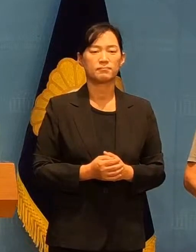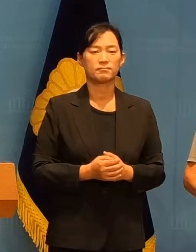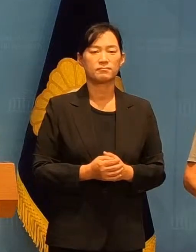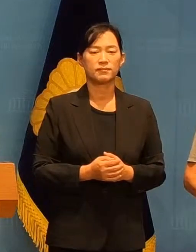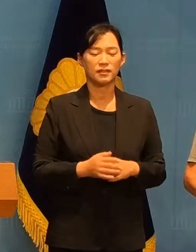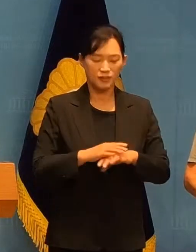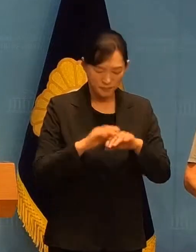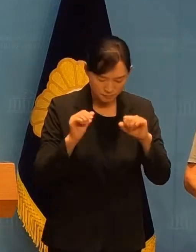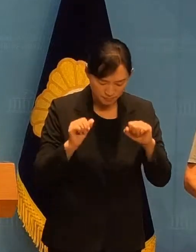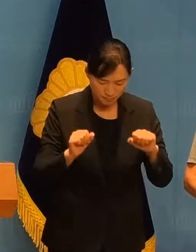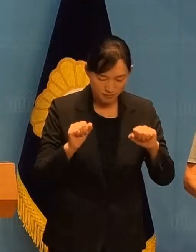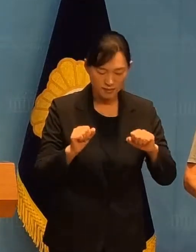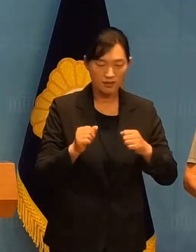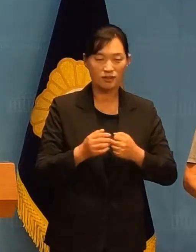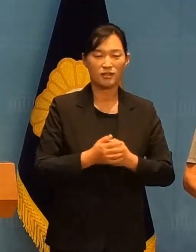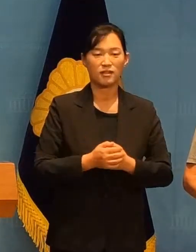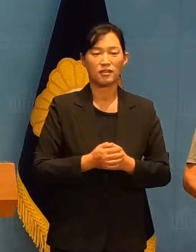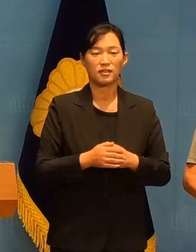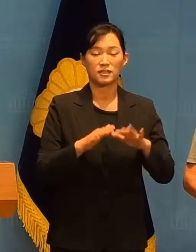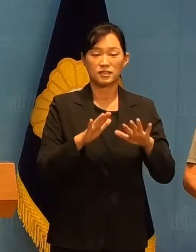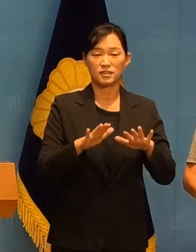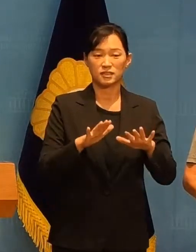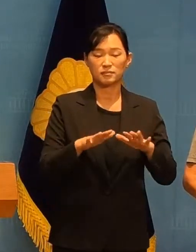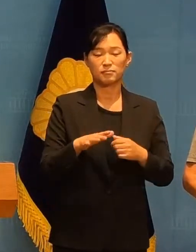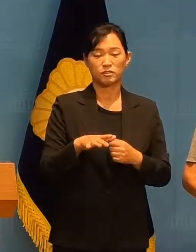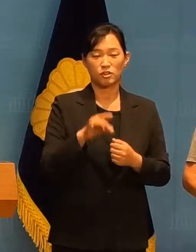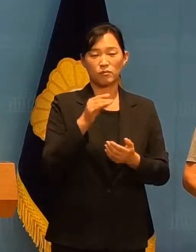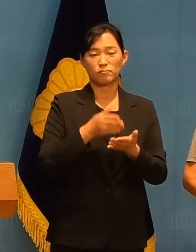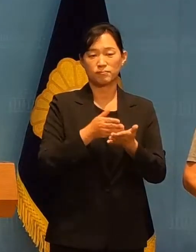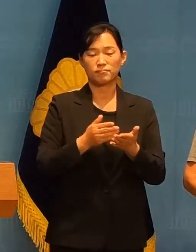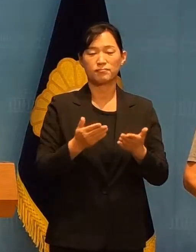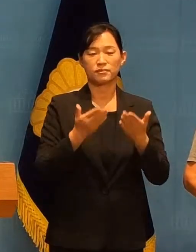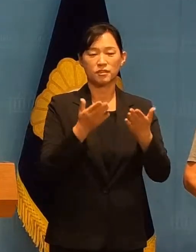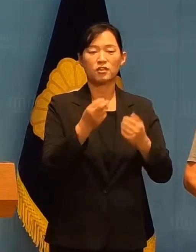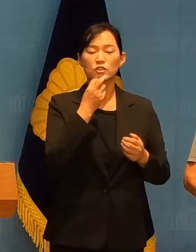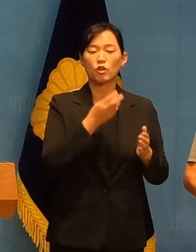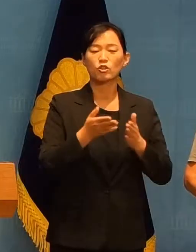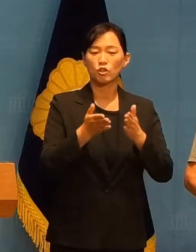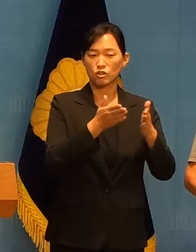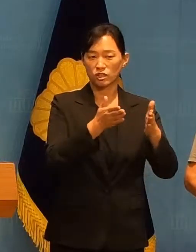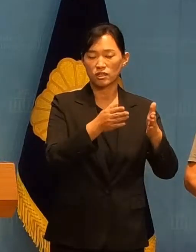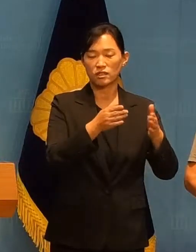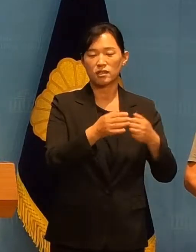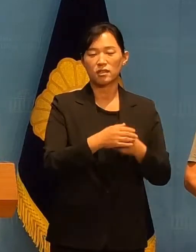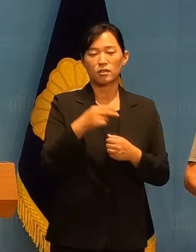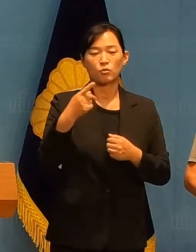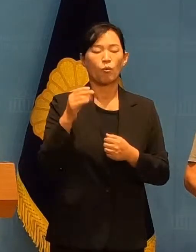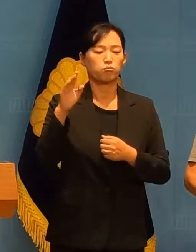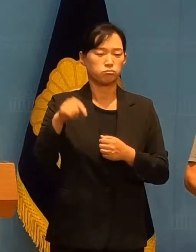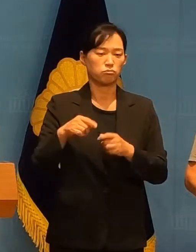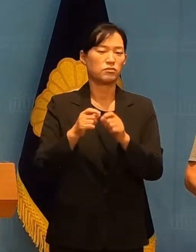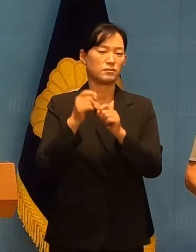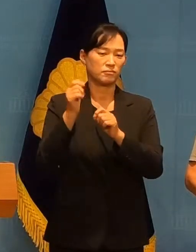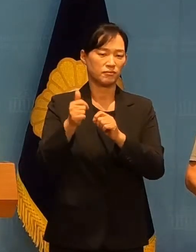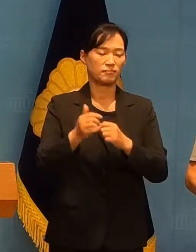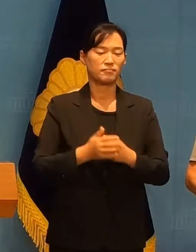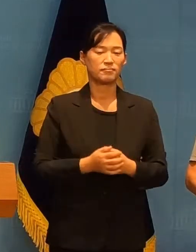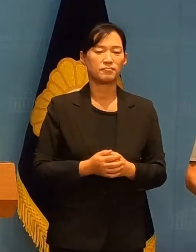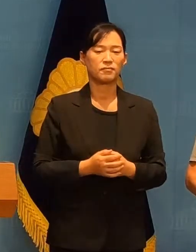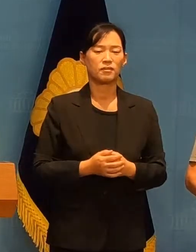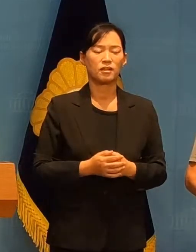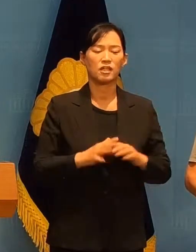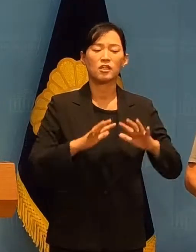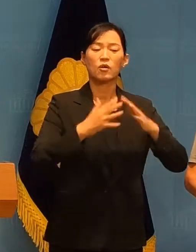네, 안녕하십니까. 체불 실태 발언자로 나온 민주노총 건설노조 서울 경기동부 건설기계지부 김태훈 지부장이라고 합니다.